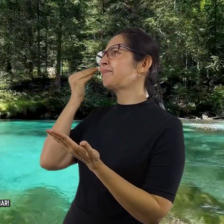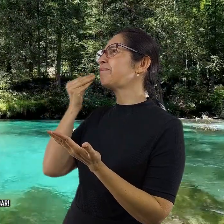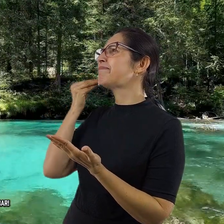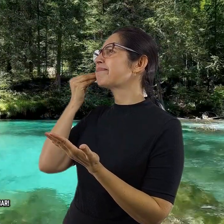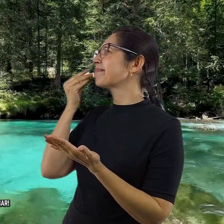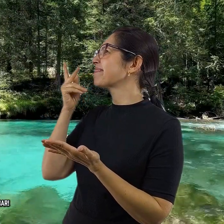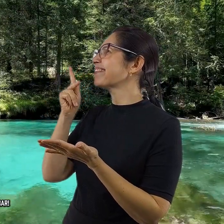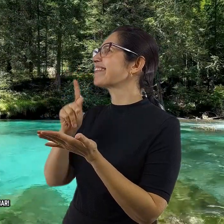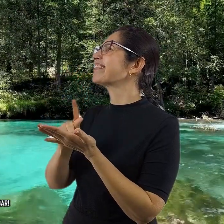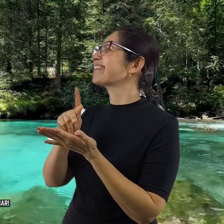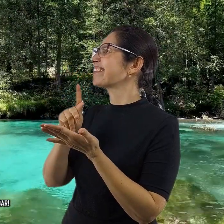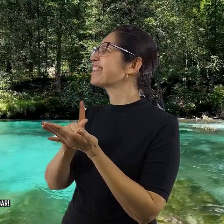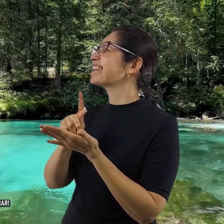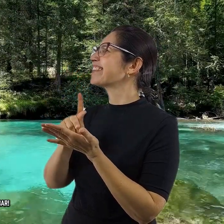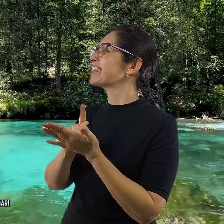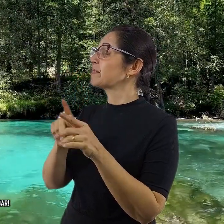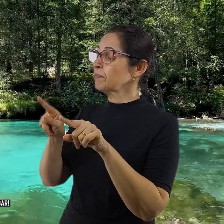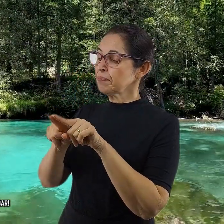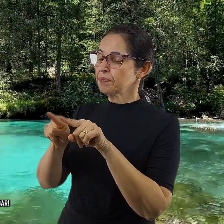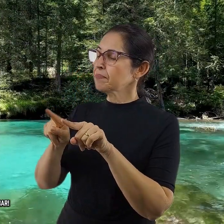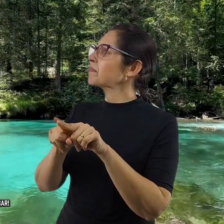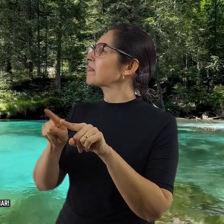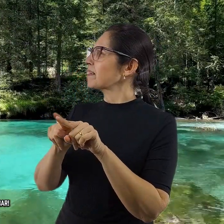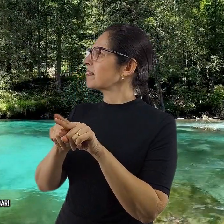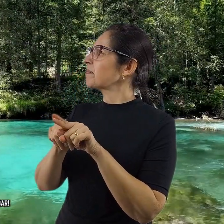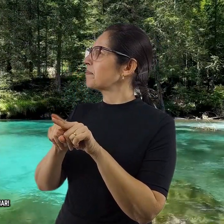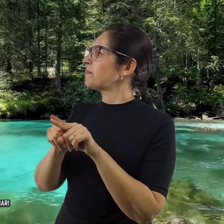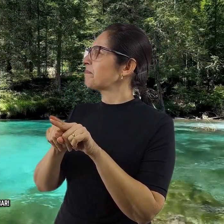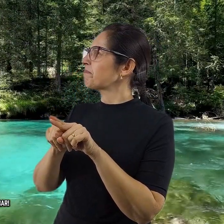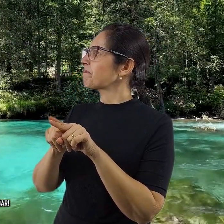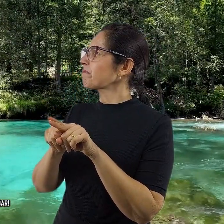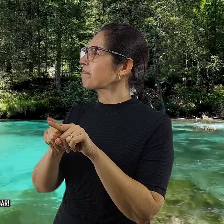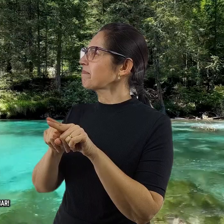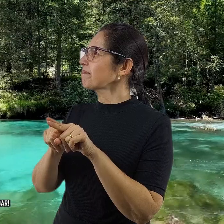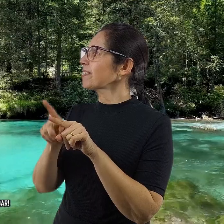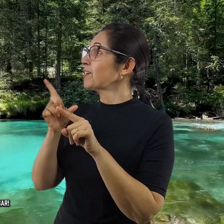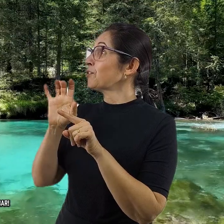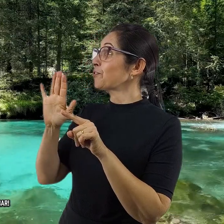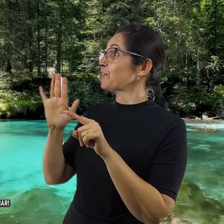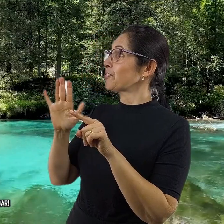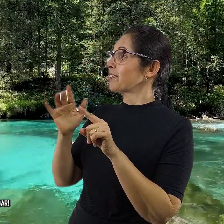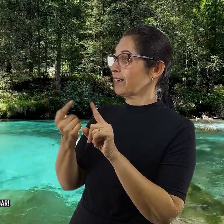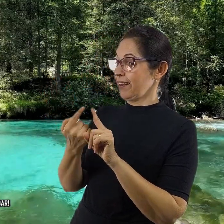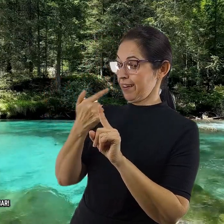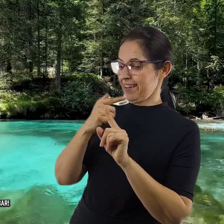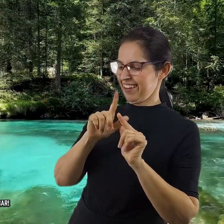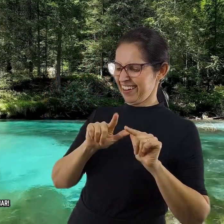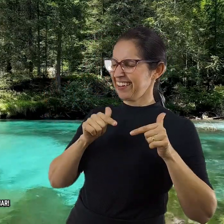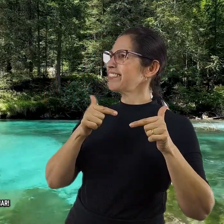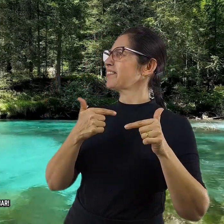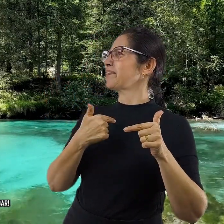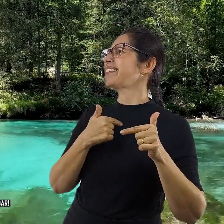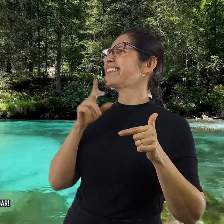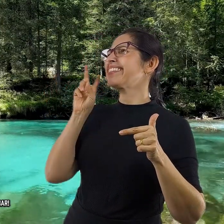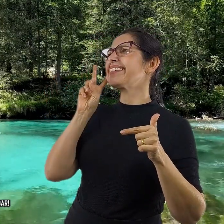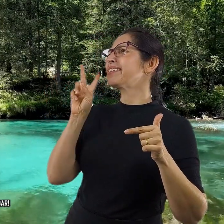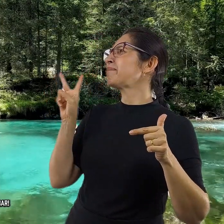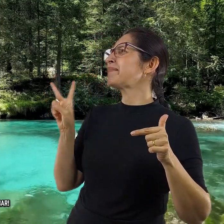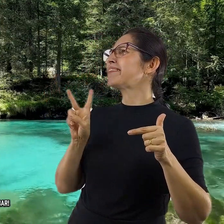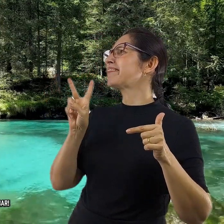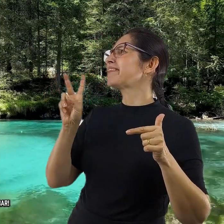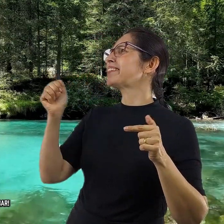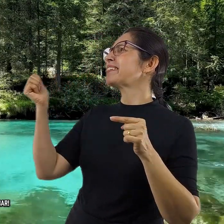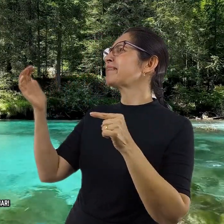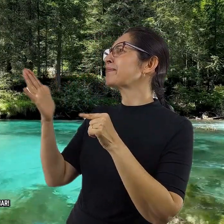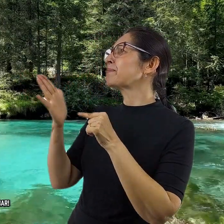experiências, a valorizarmos aquilo que o Senhor um dia fez por nós,